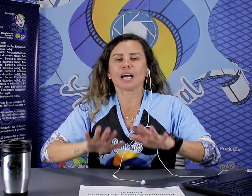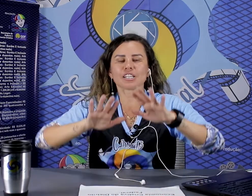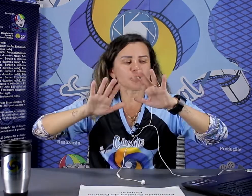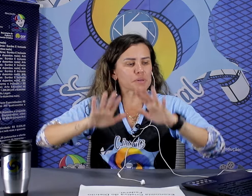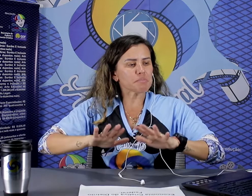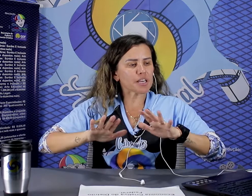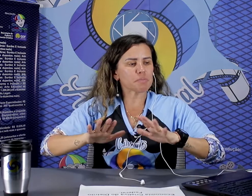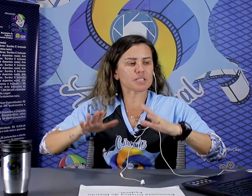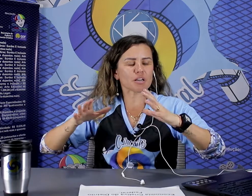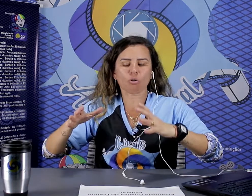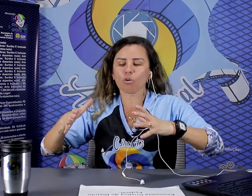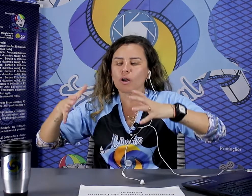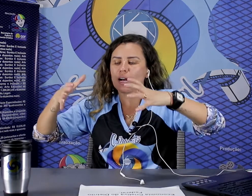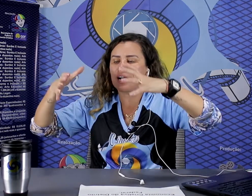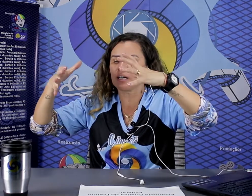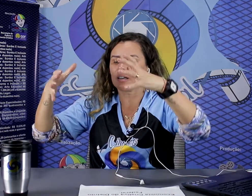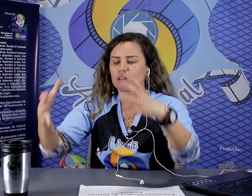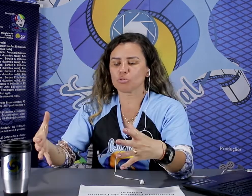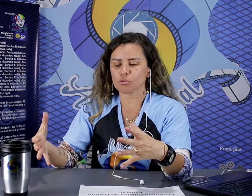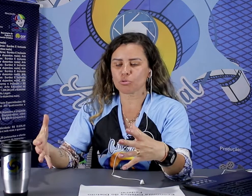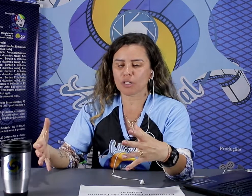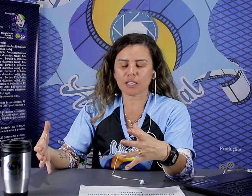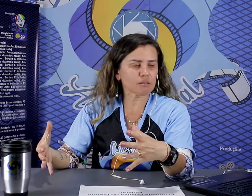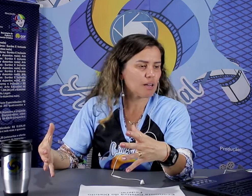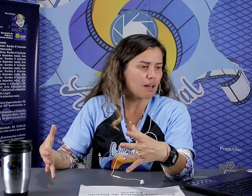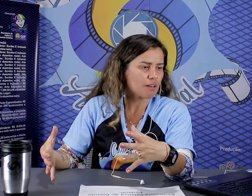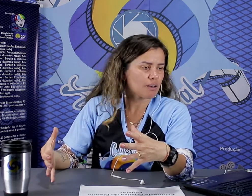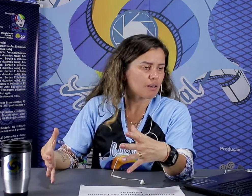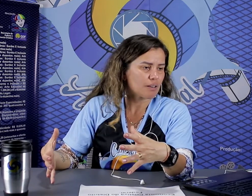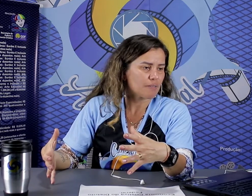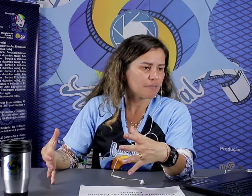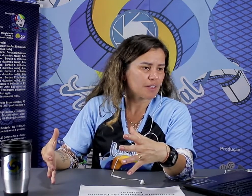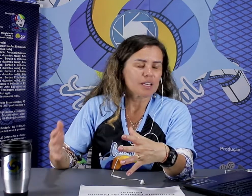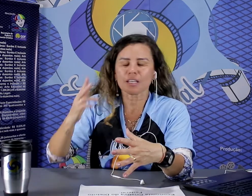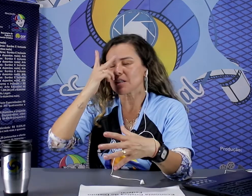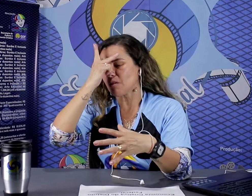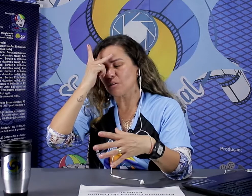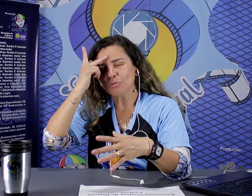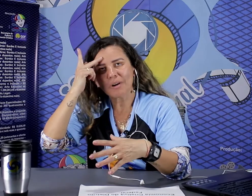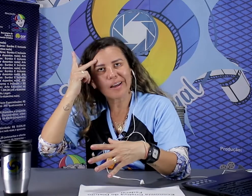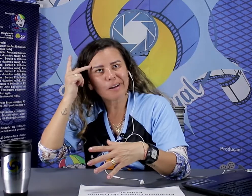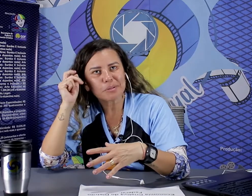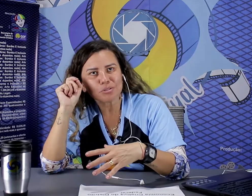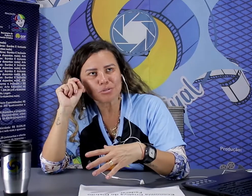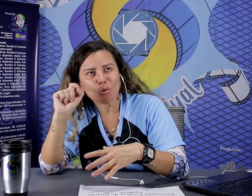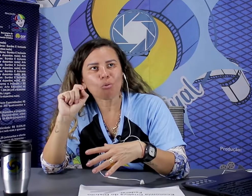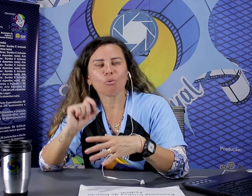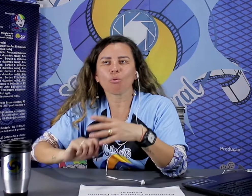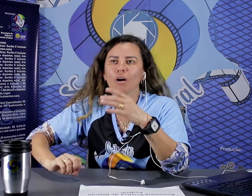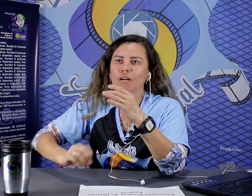gente primeiro precisa colocar o surdo naquele lugar. Então, ó, não é a pessoa